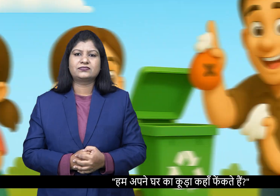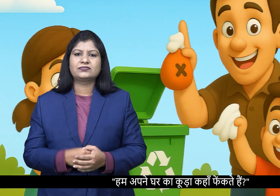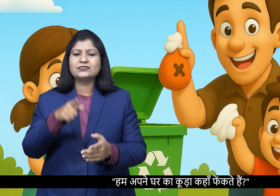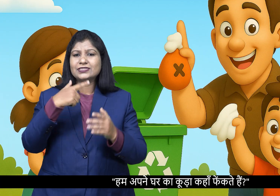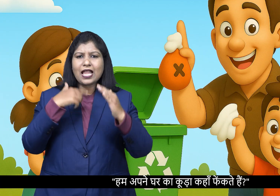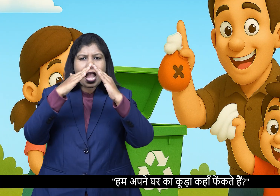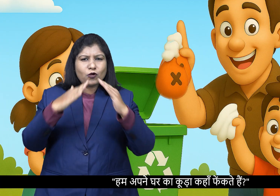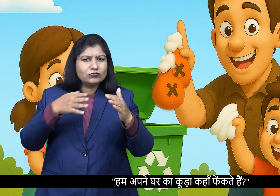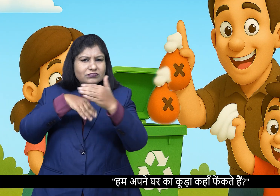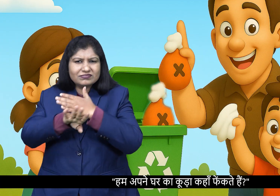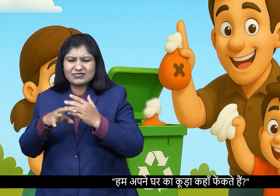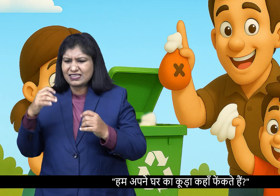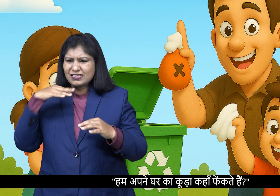हम अपने घर का कूड़ा कहाँ फेंकते हैं?